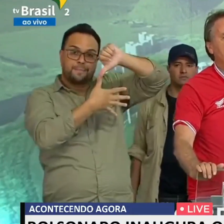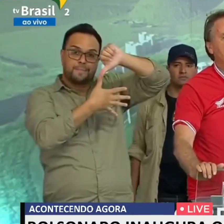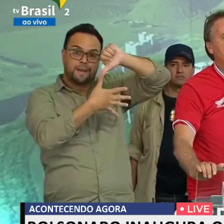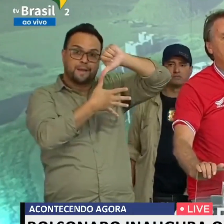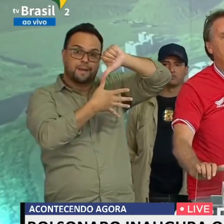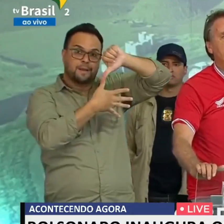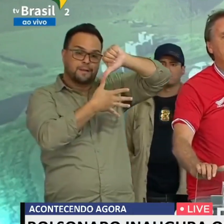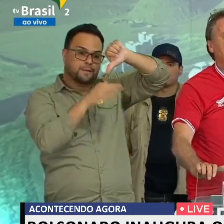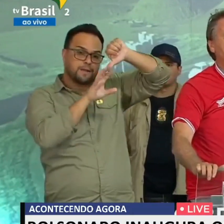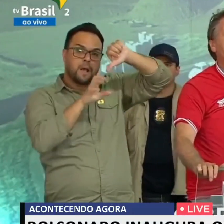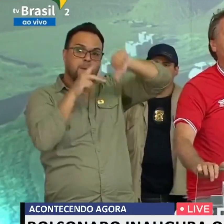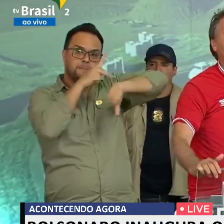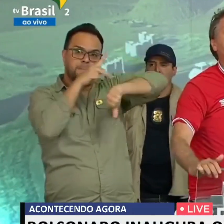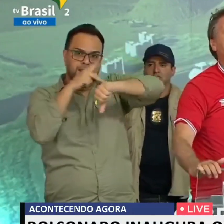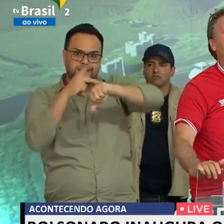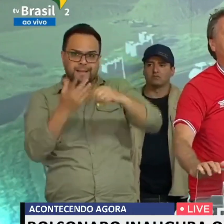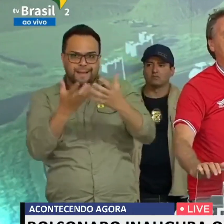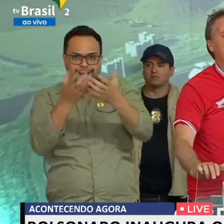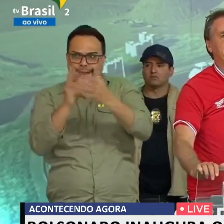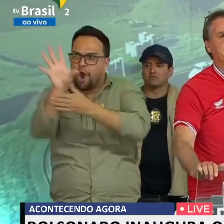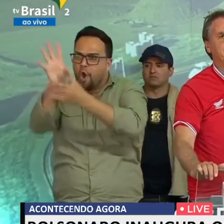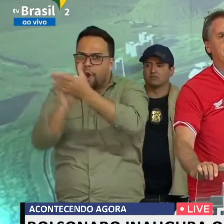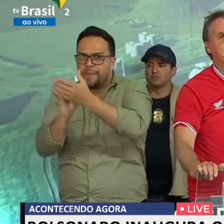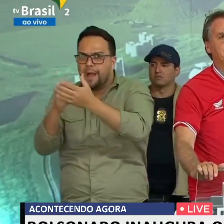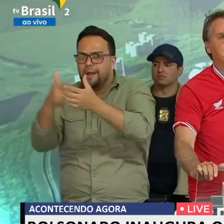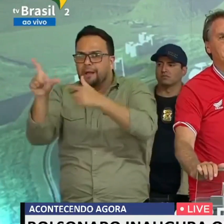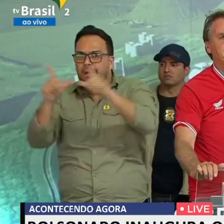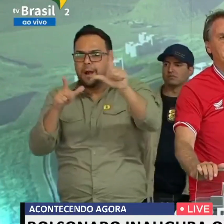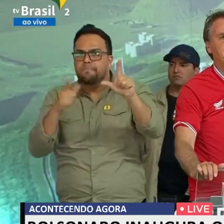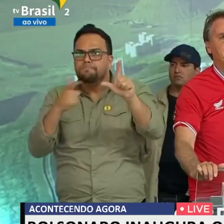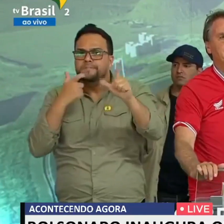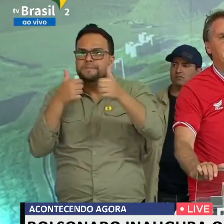Vejam se nós queremos isso para a nossa pátria.